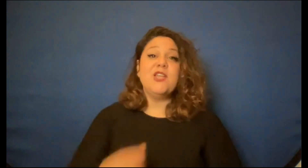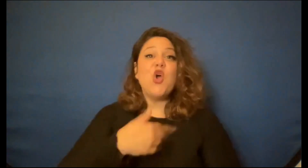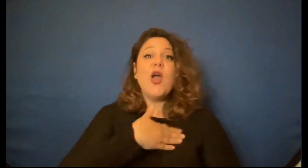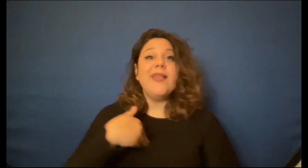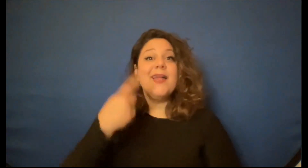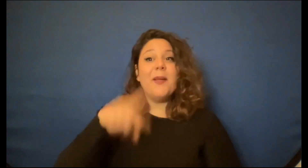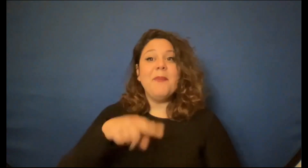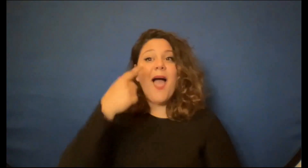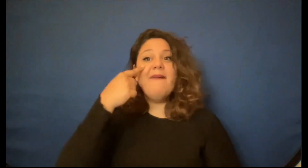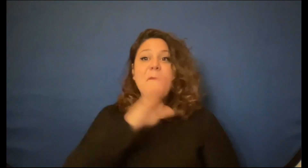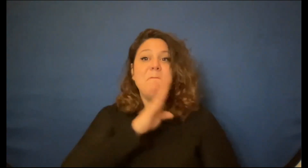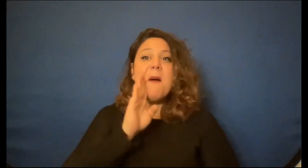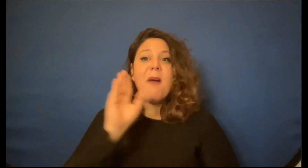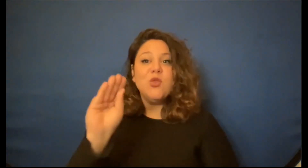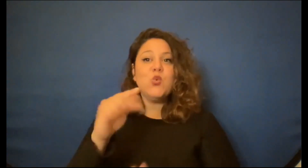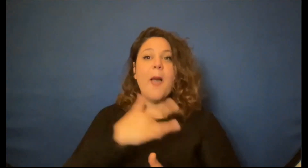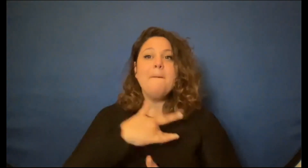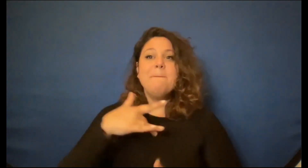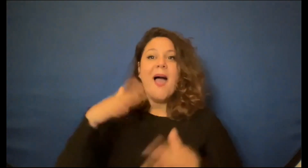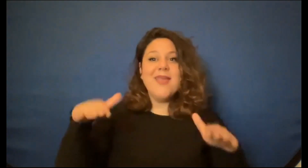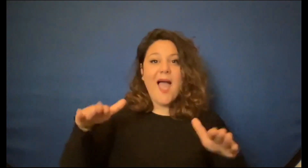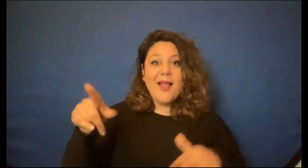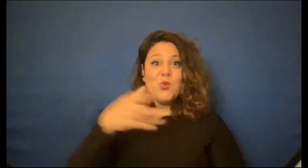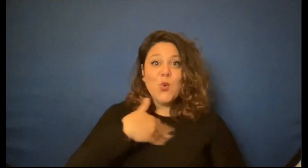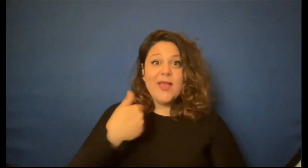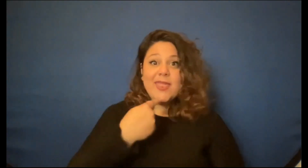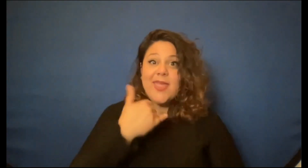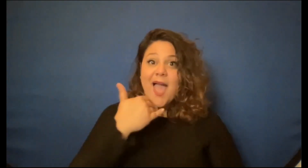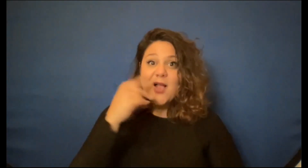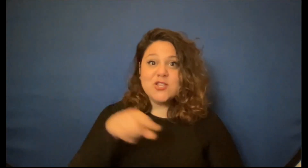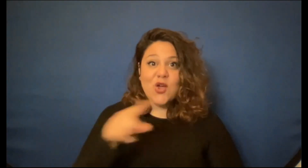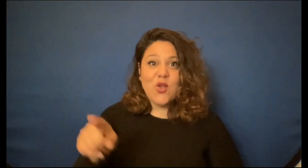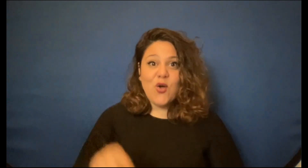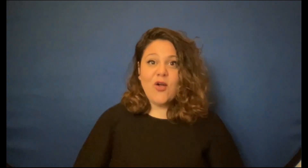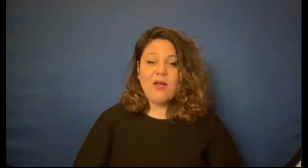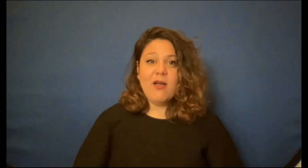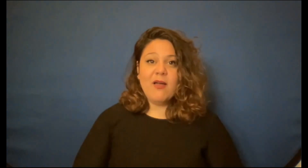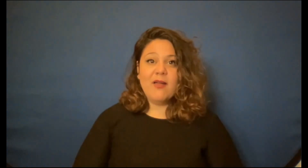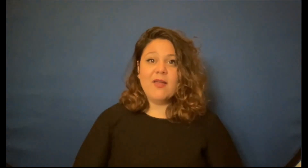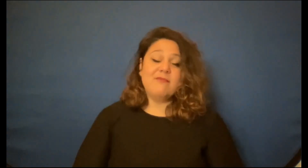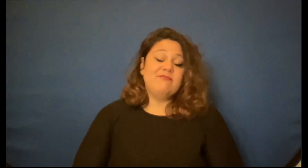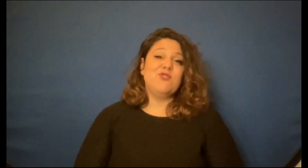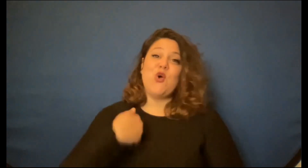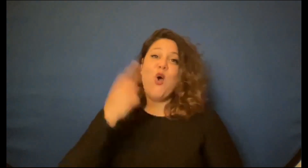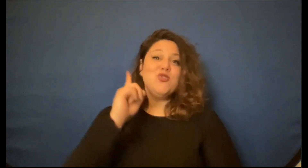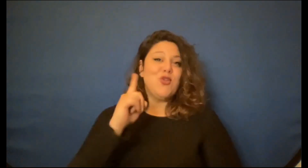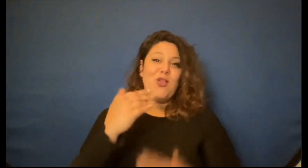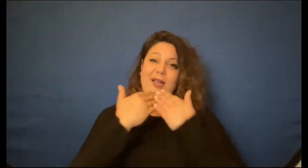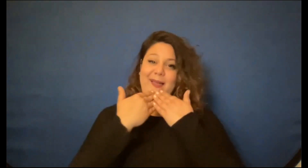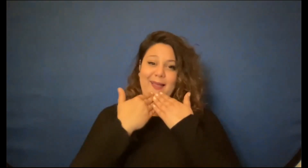María Ángeles, si quiere comentar allá algo, si quiere decir algo, porque, bueno, yo no tengo más que buen agradecimiento